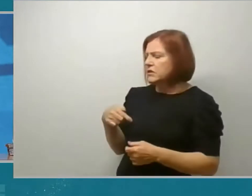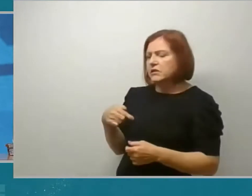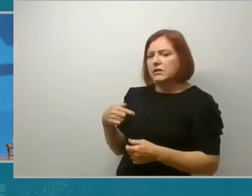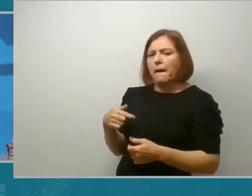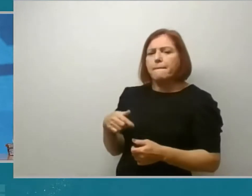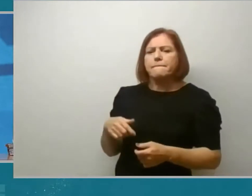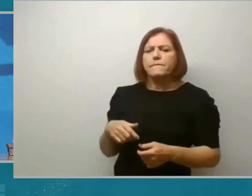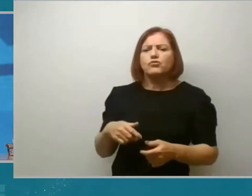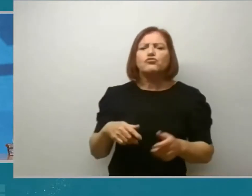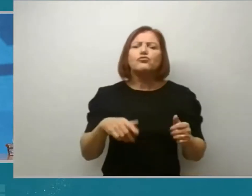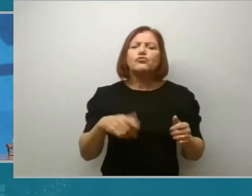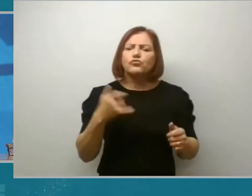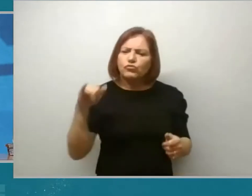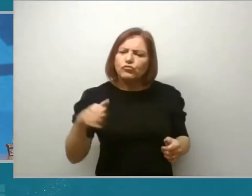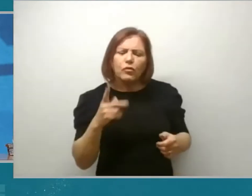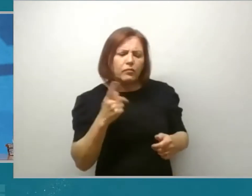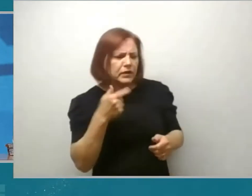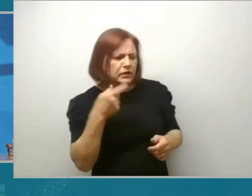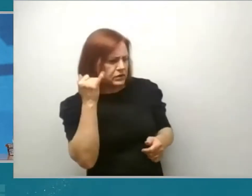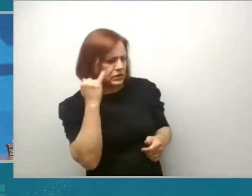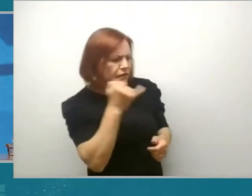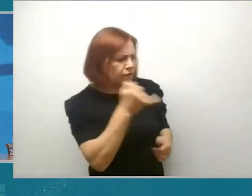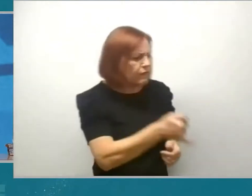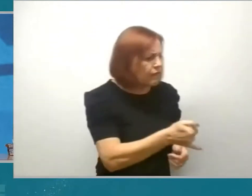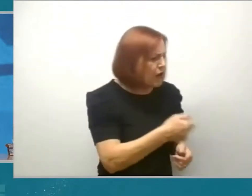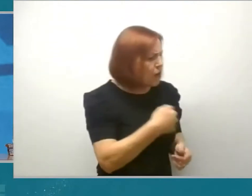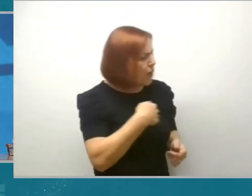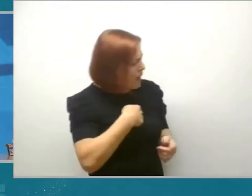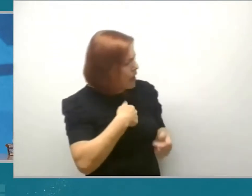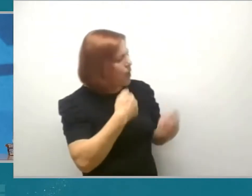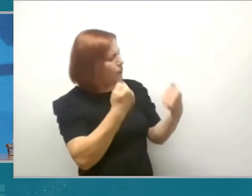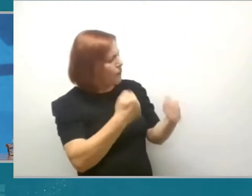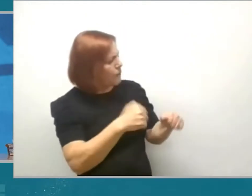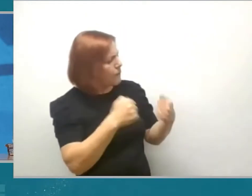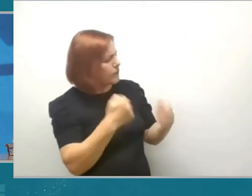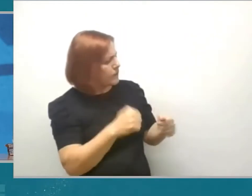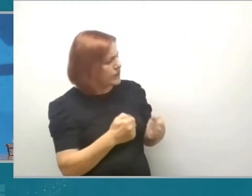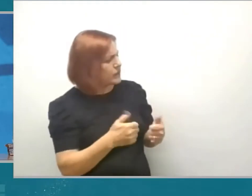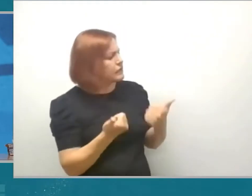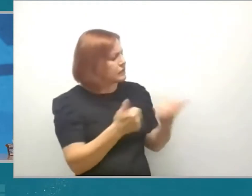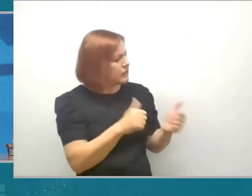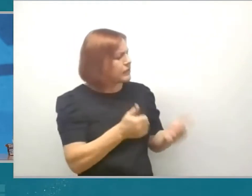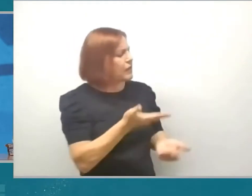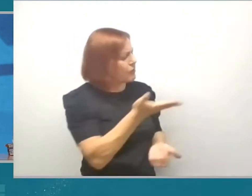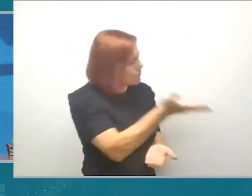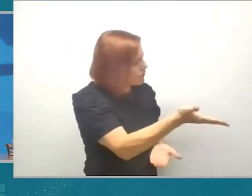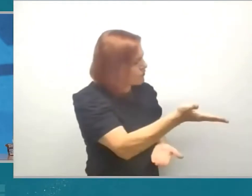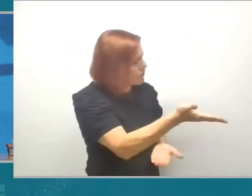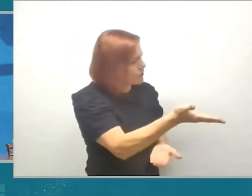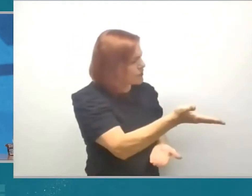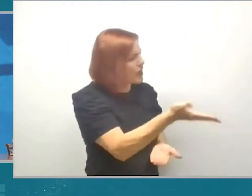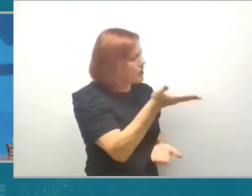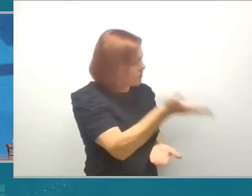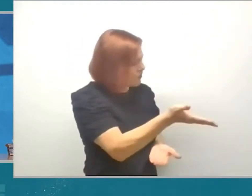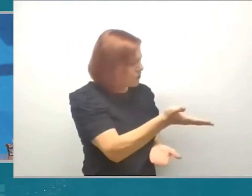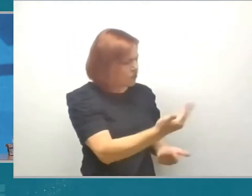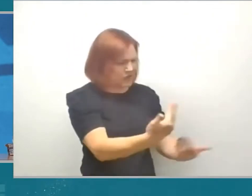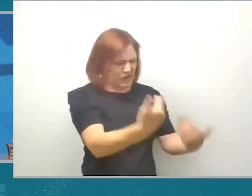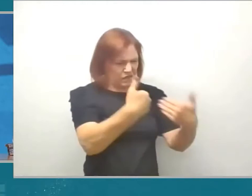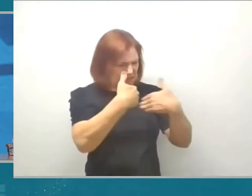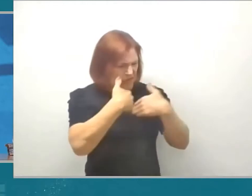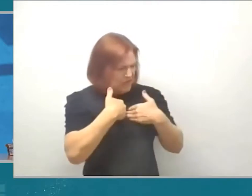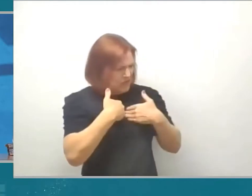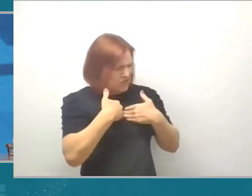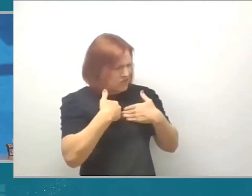realmente, se o Senhor Jesus surgiu, era para ser batizado por Senhor Jesus. E eu quero receber esse batismo do